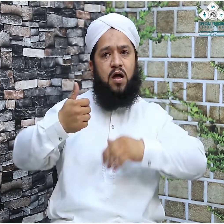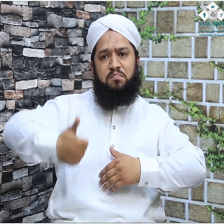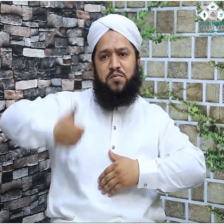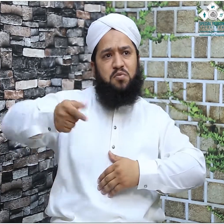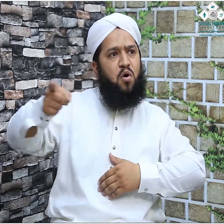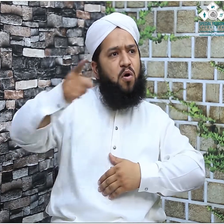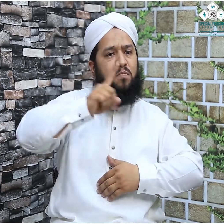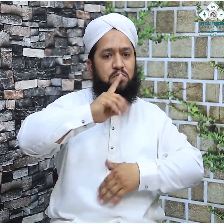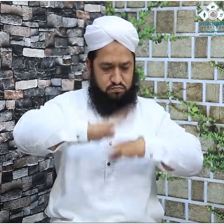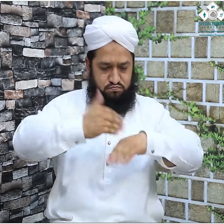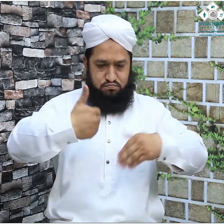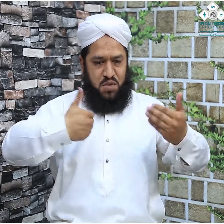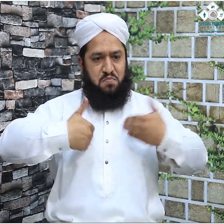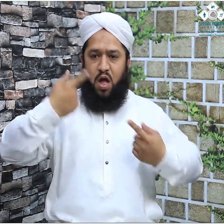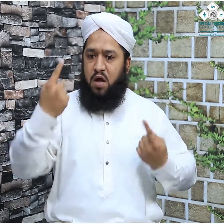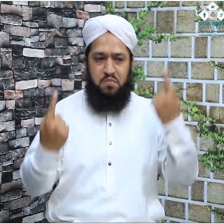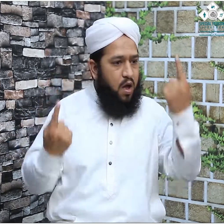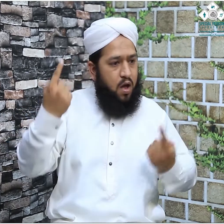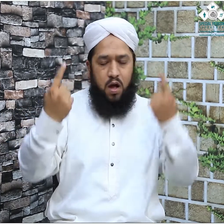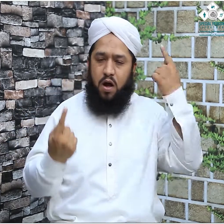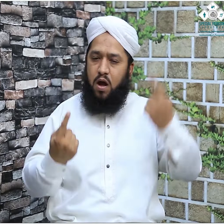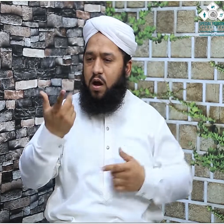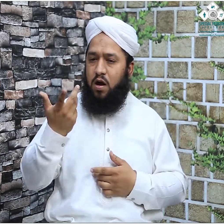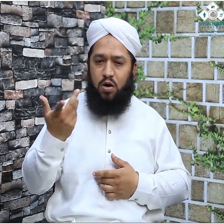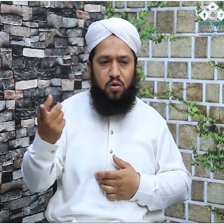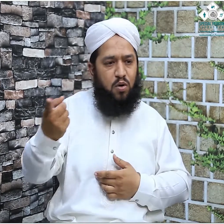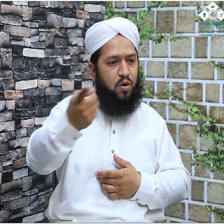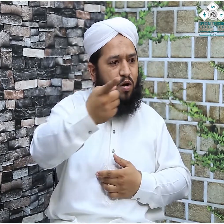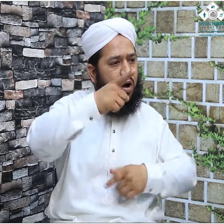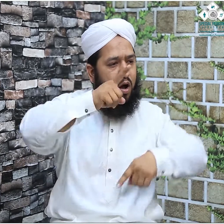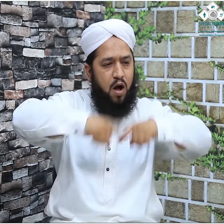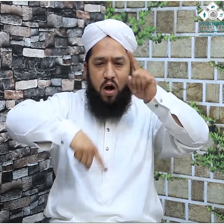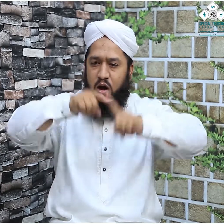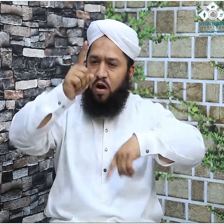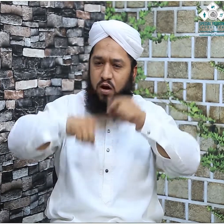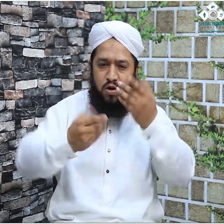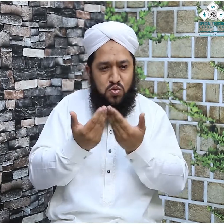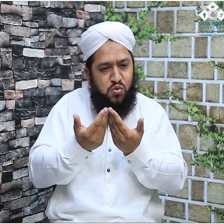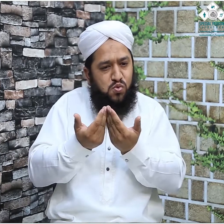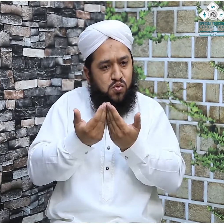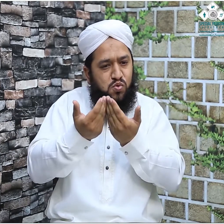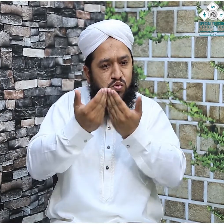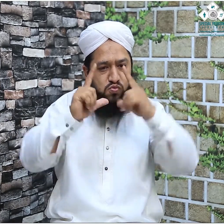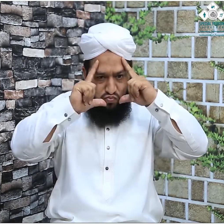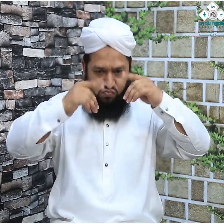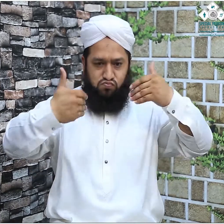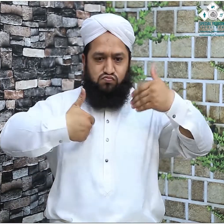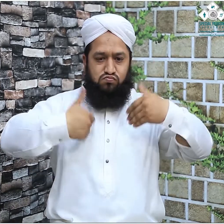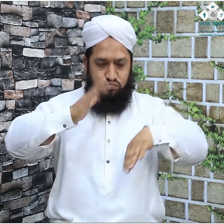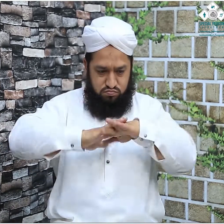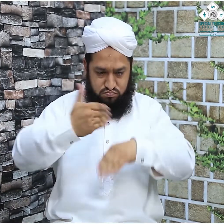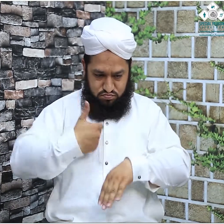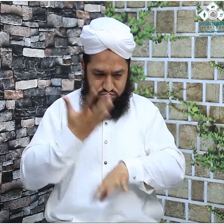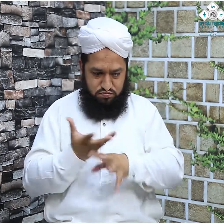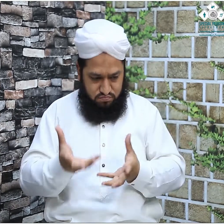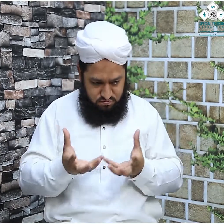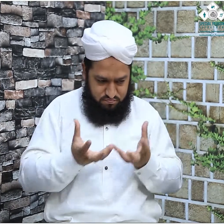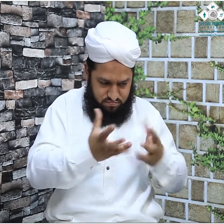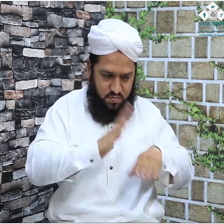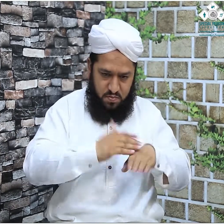میں بڑی جھگڑے والی کیفیت ہو گئی ایوری بڑی وانٹس کے ہمارے ہاتھوں سے لگے اب ایسی نوبت آگئی کہ سب نے تلوارے نکال لی کہ مر جائیں